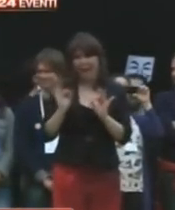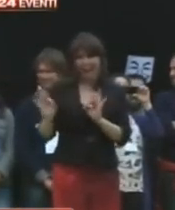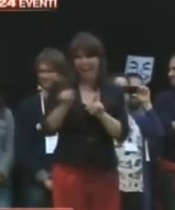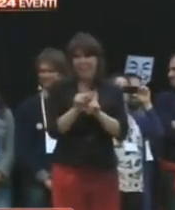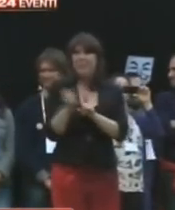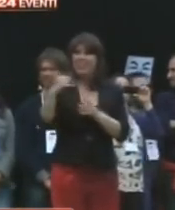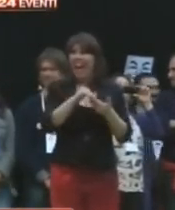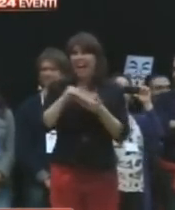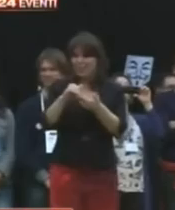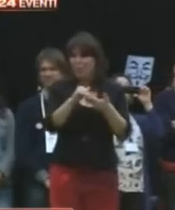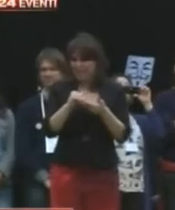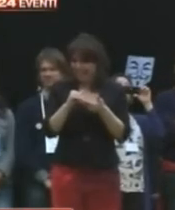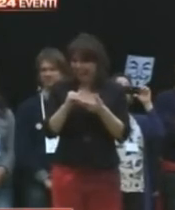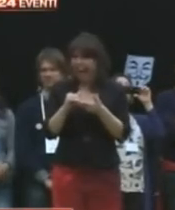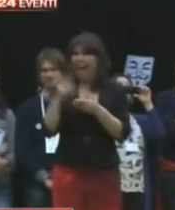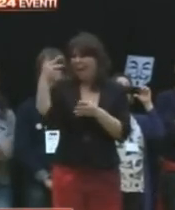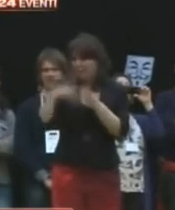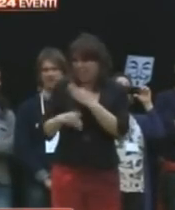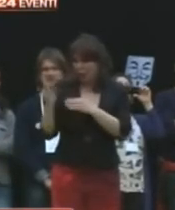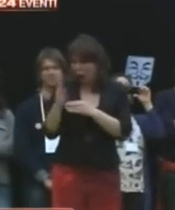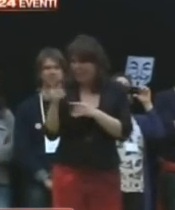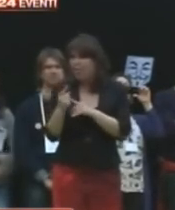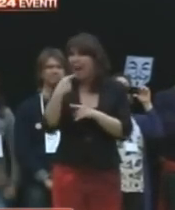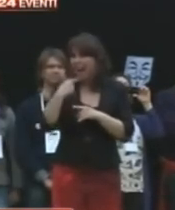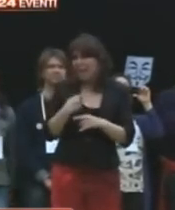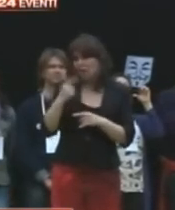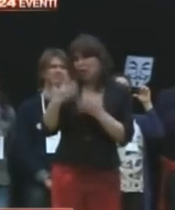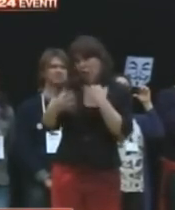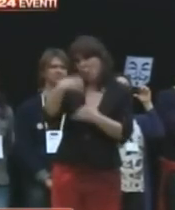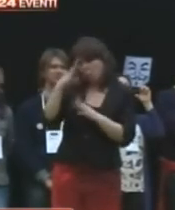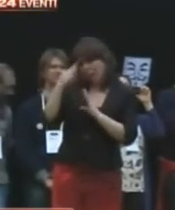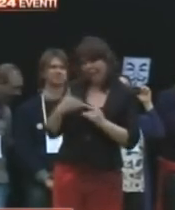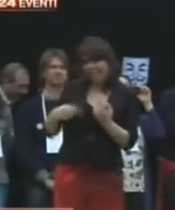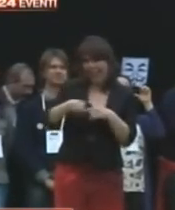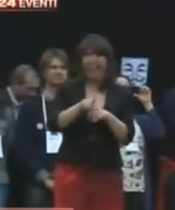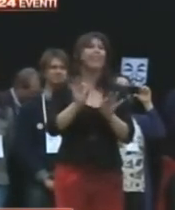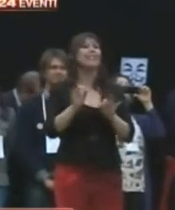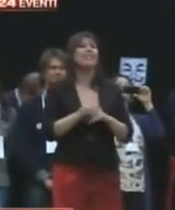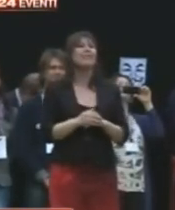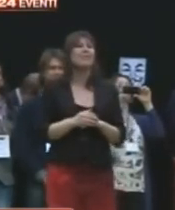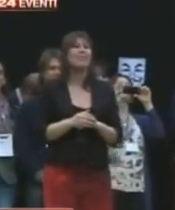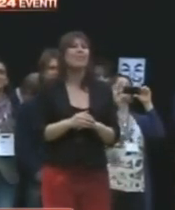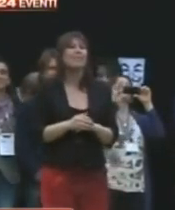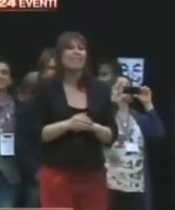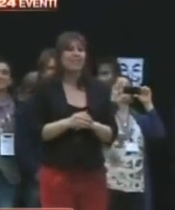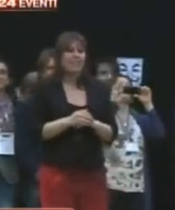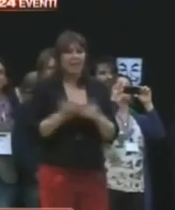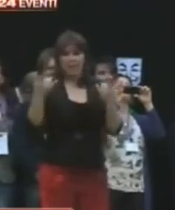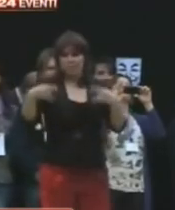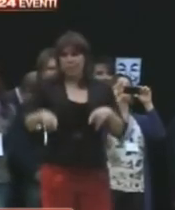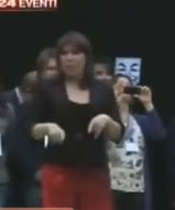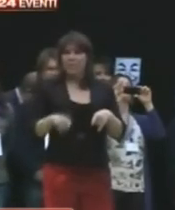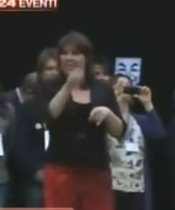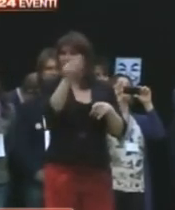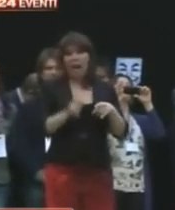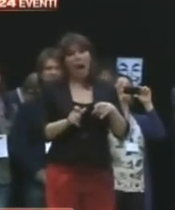degli psicotici del PD mi ha detto, guardi, denunciamo anche noi se ci chiama psicotici. Allora, questo è un paese